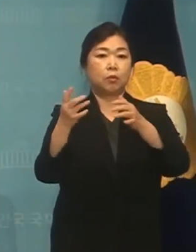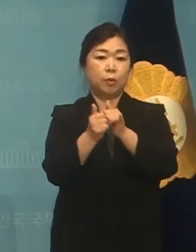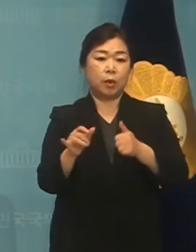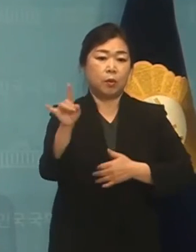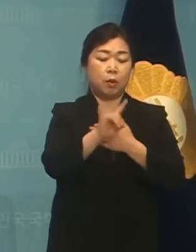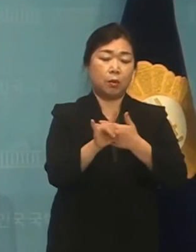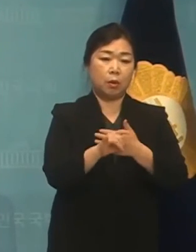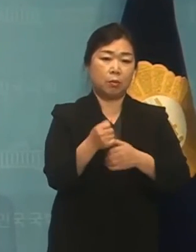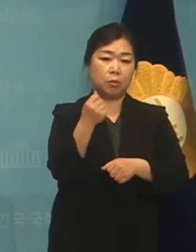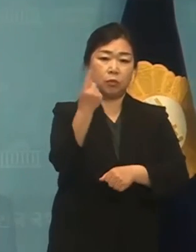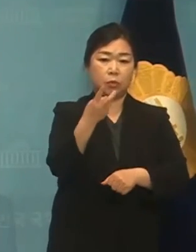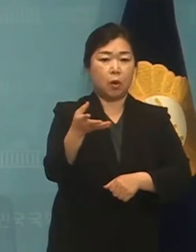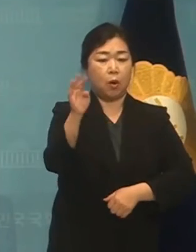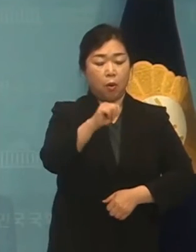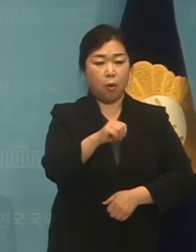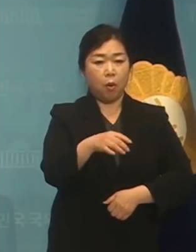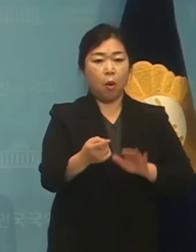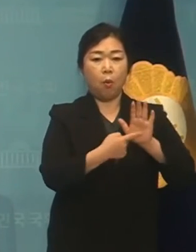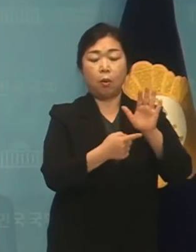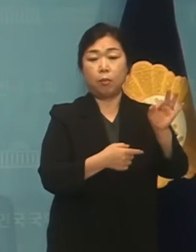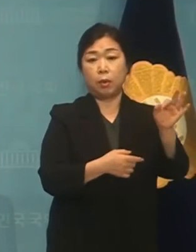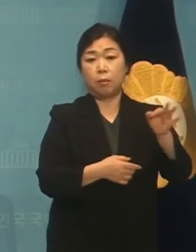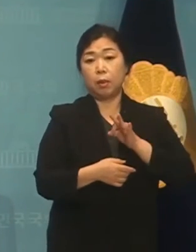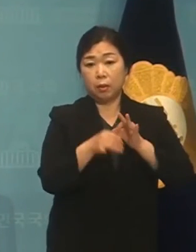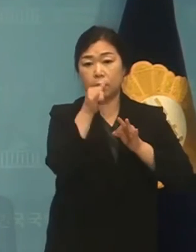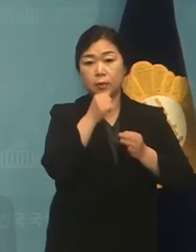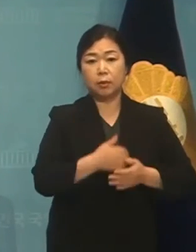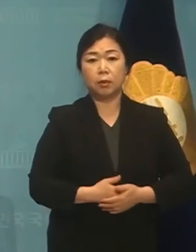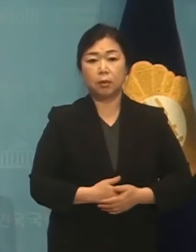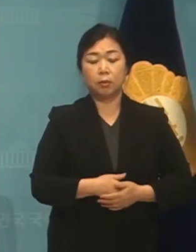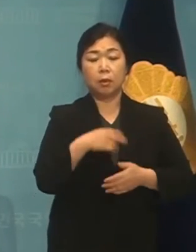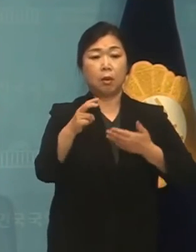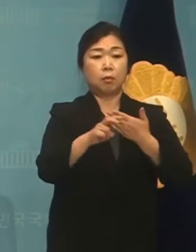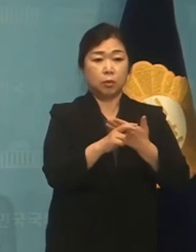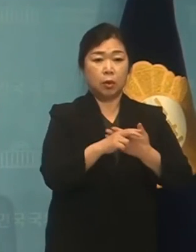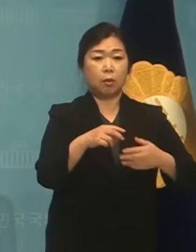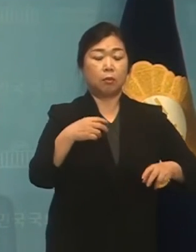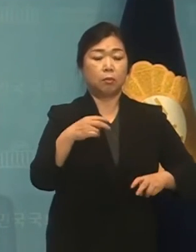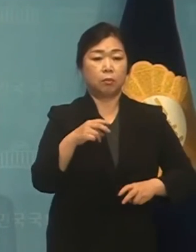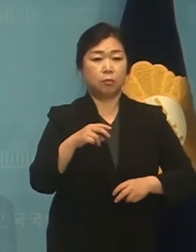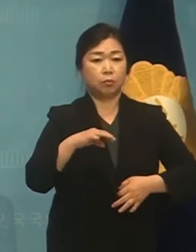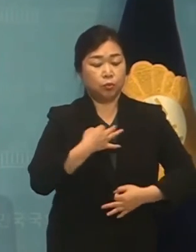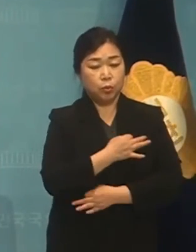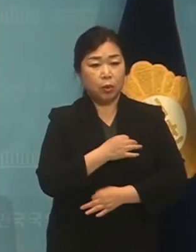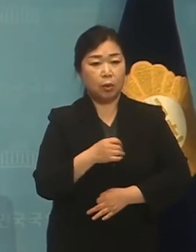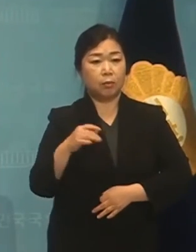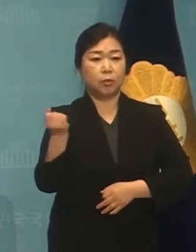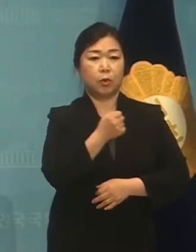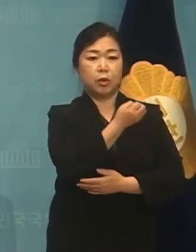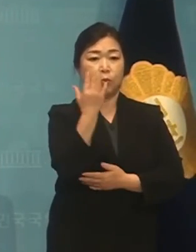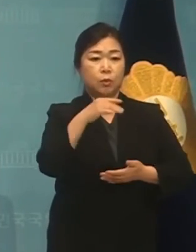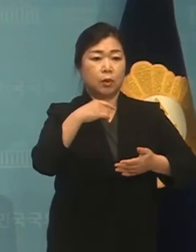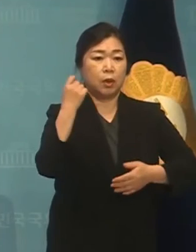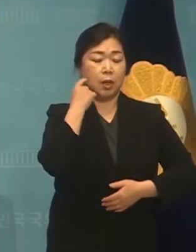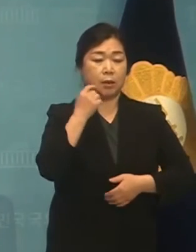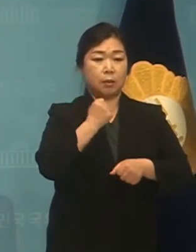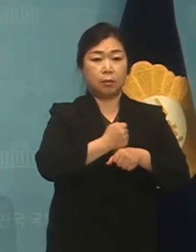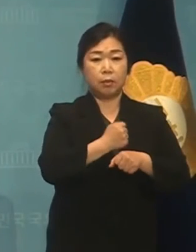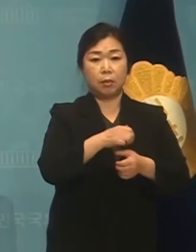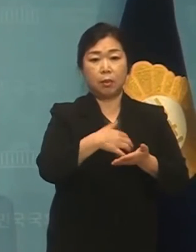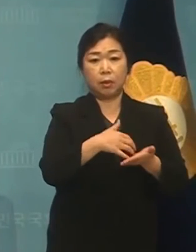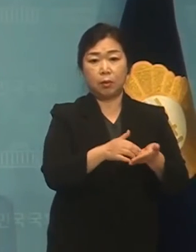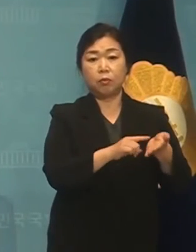매년 수천억의 광고비를 받았습니다. 부정과 불법으로 유가부수를 조작해 국민의 혈세와